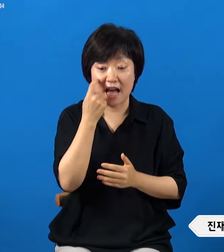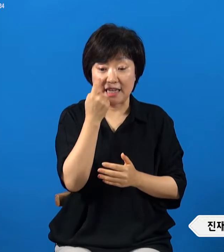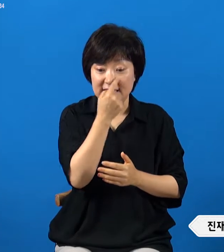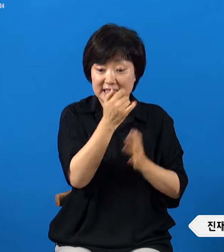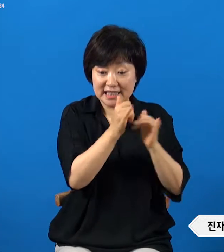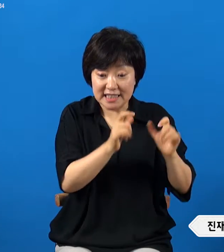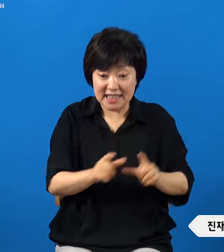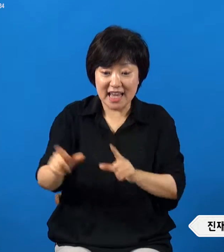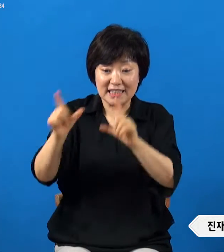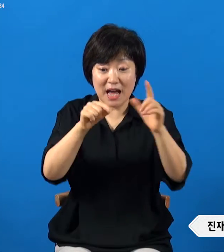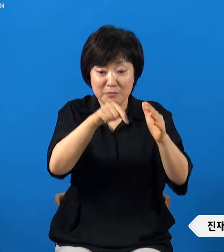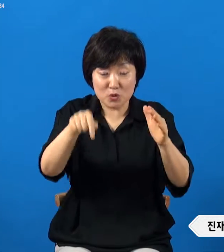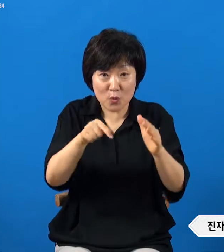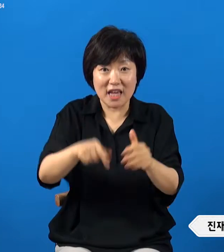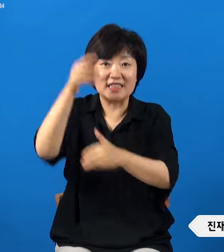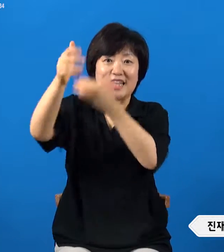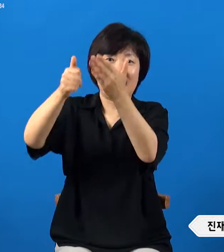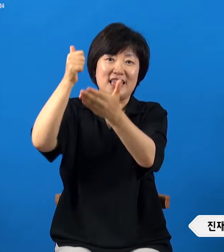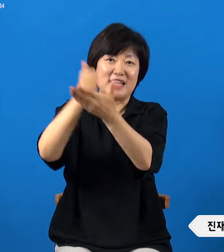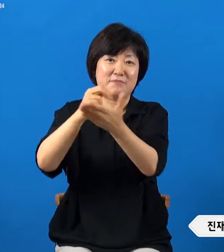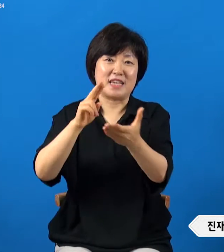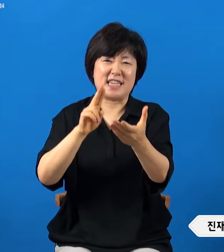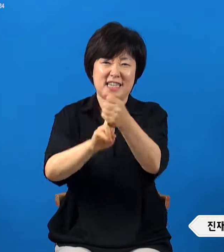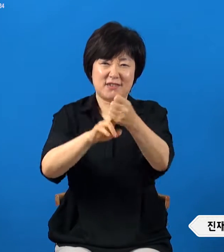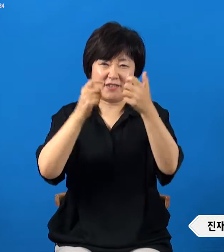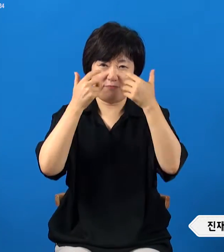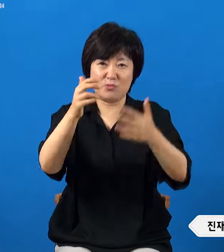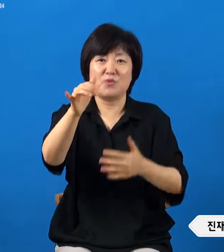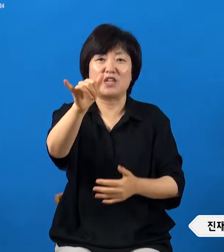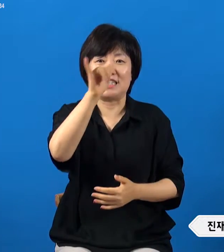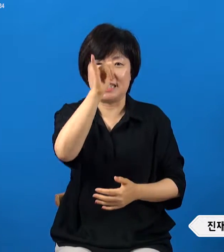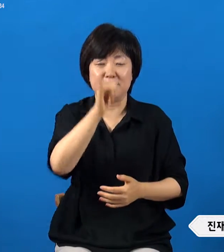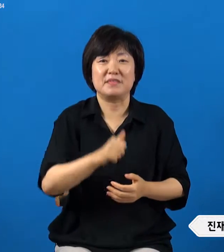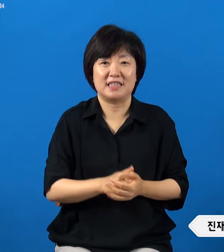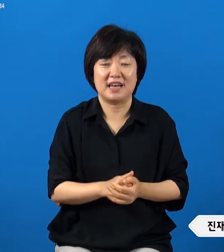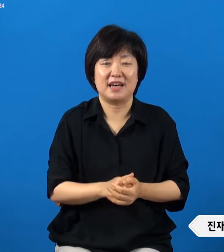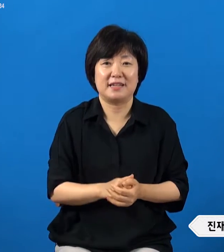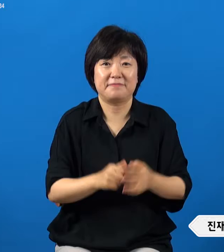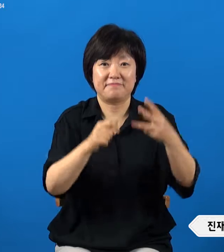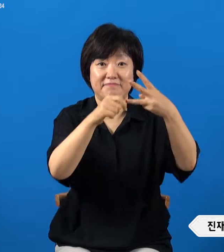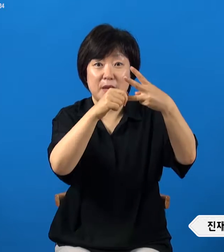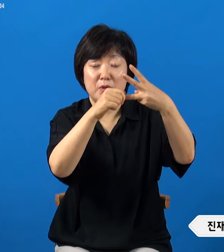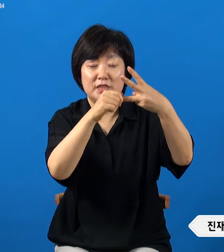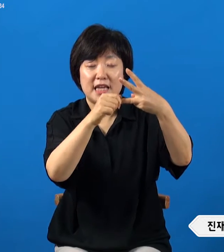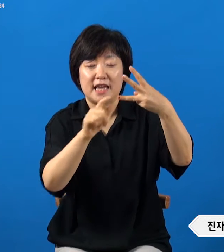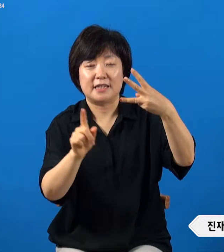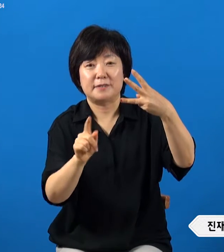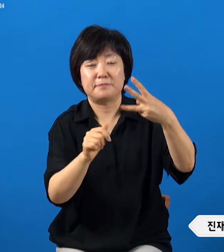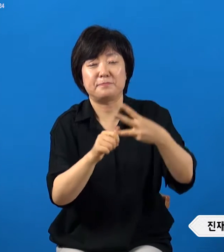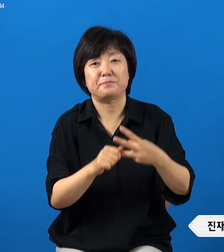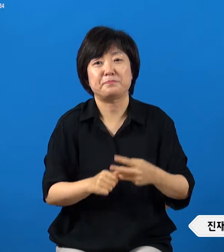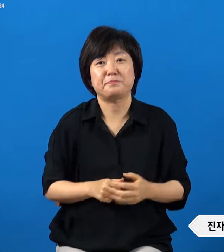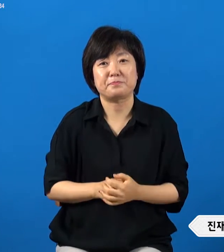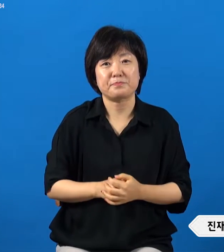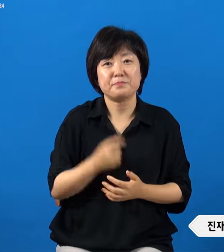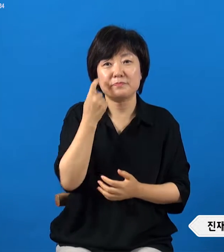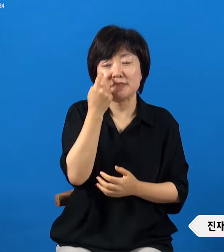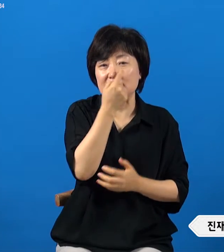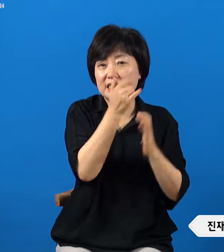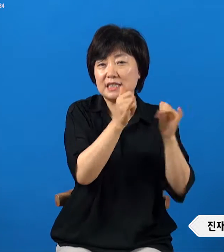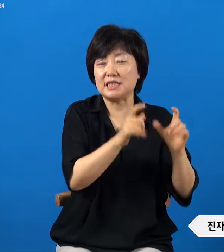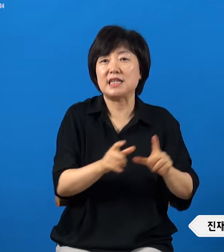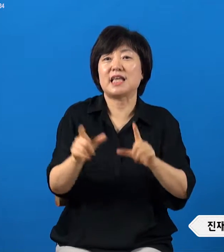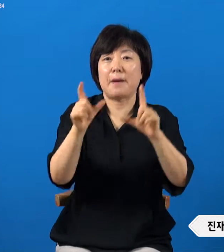삶에는 하나님의 기적이 있습니다. 세 번째로,